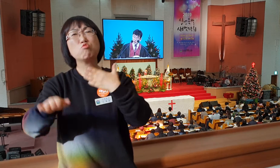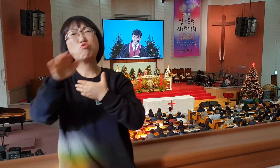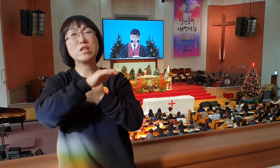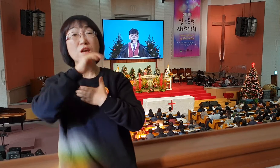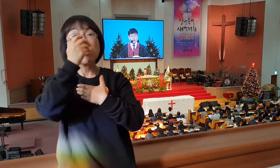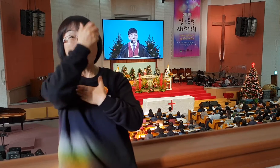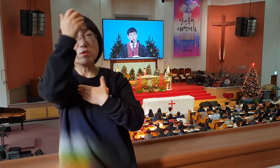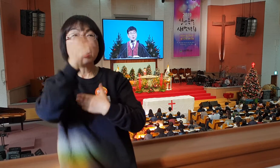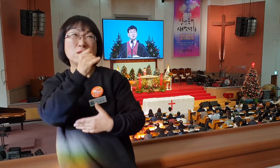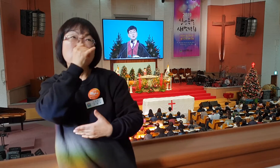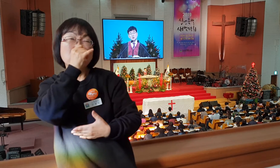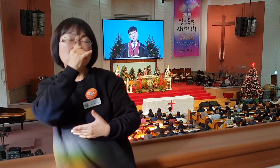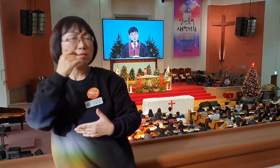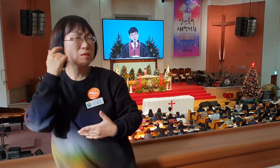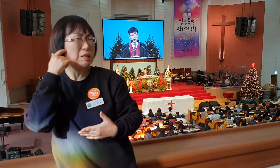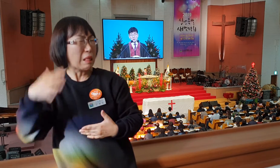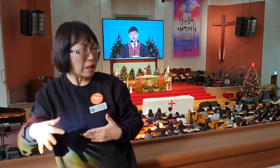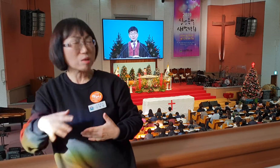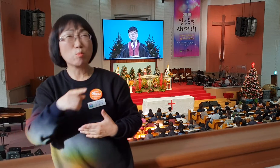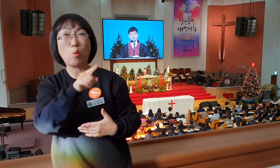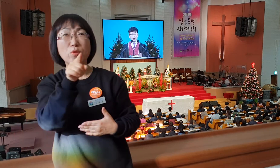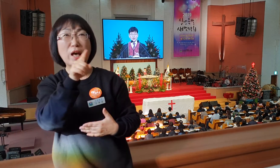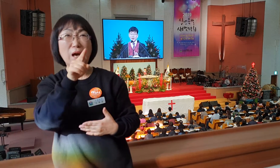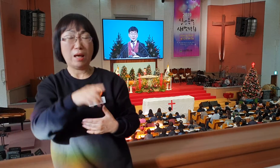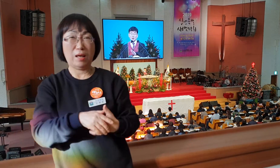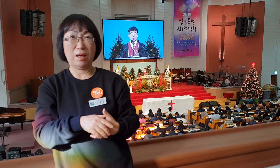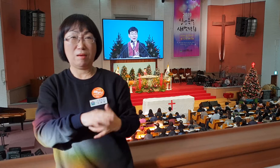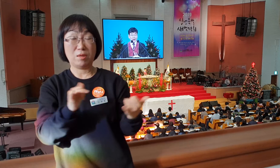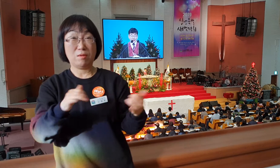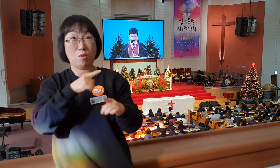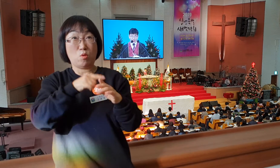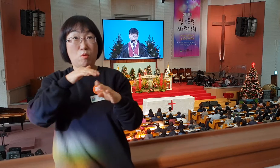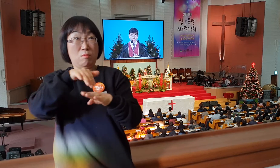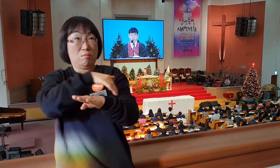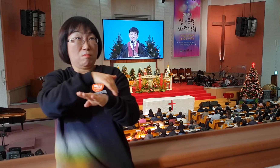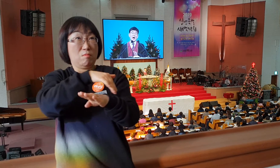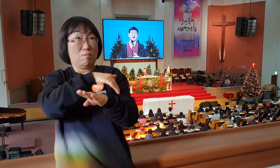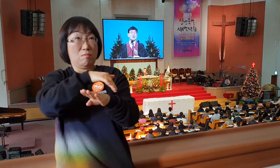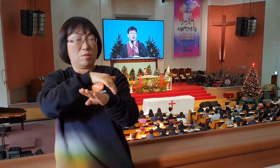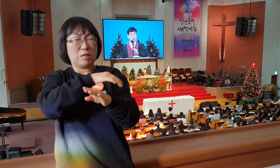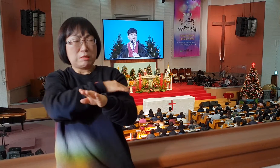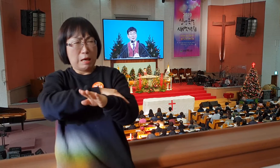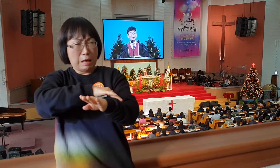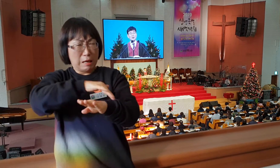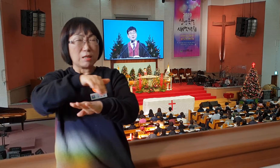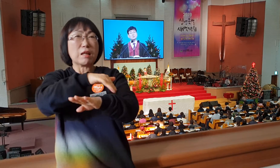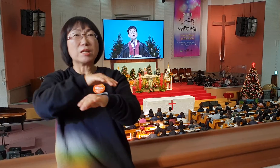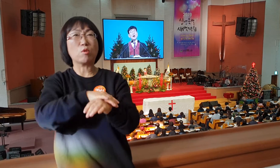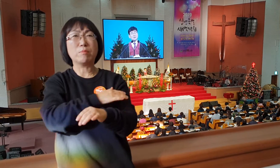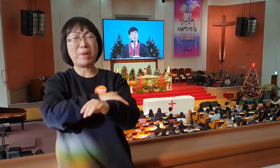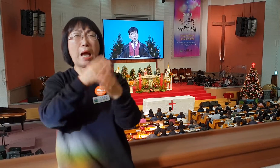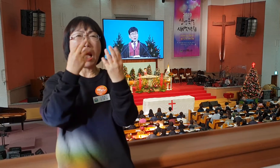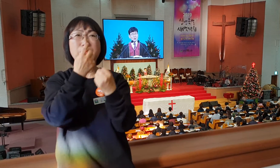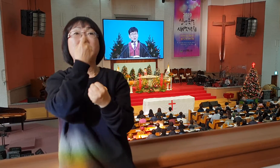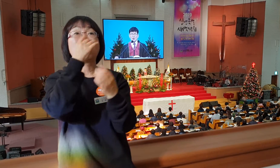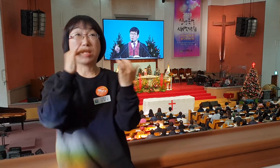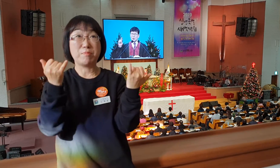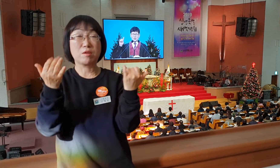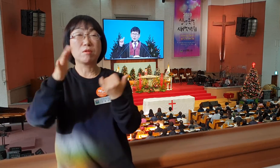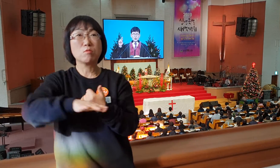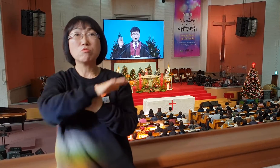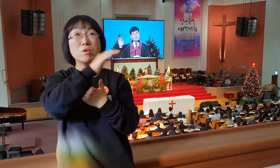성령이 있음도 듣지 못한 거야. 이 사람들이 교회 안 다니는 사람들 아니에요. 잘 배운 사람들이에요. 하지만 뭐라고?